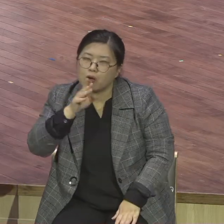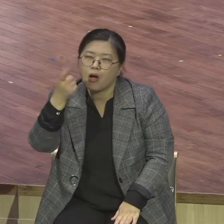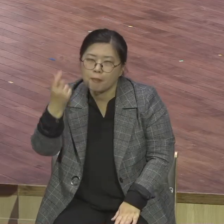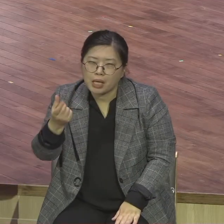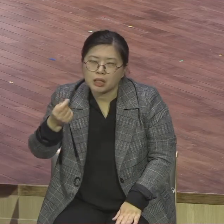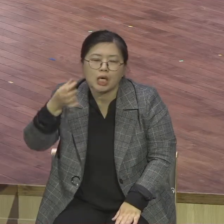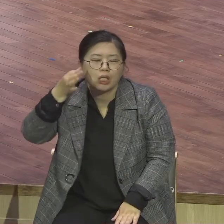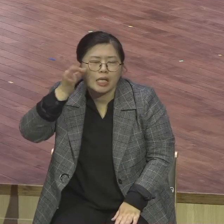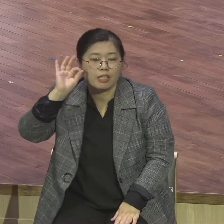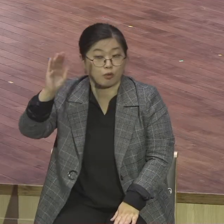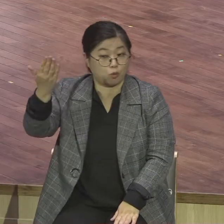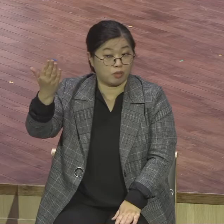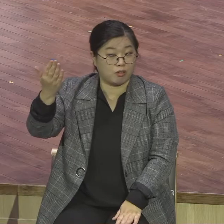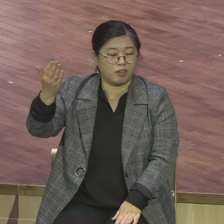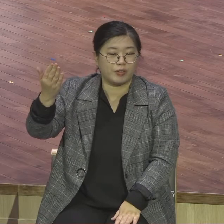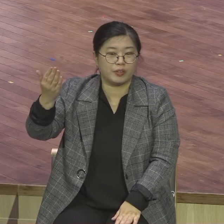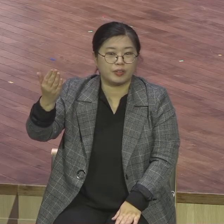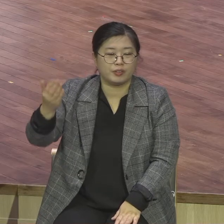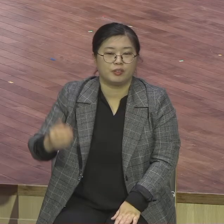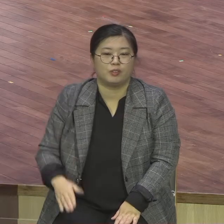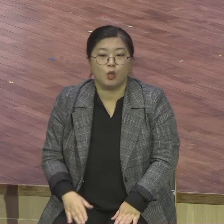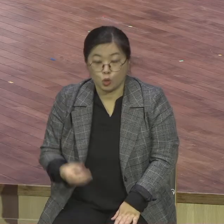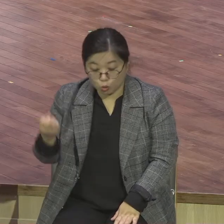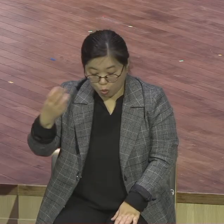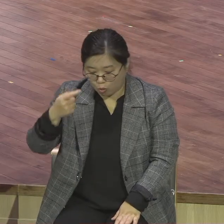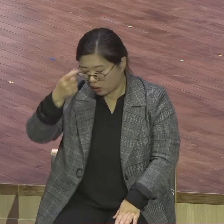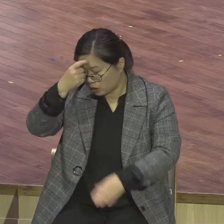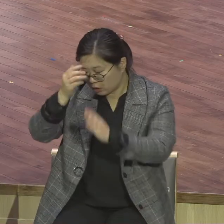이 대상자는 다른 누군가가 아니고